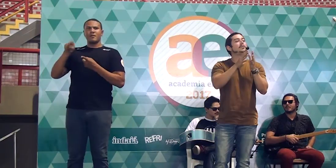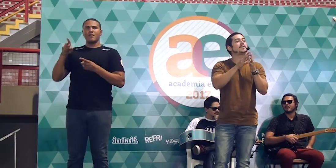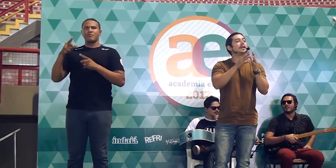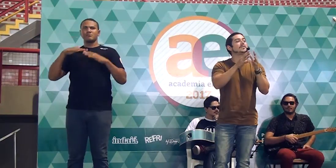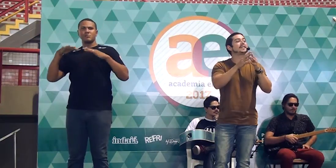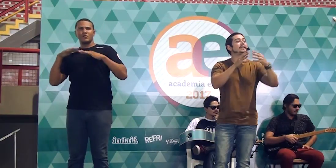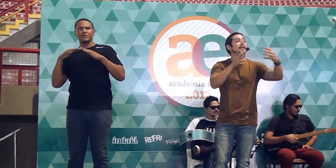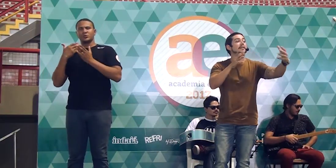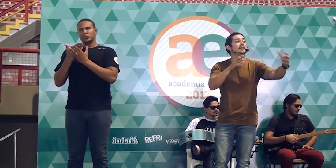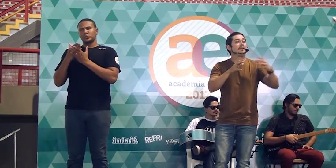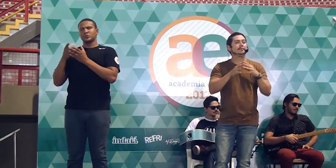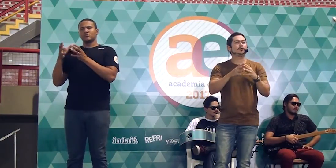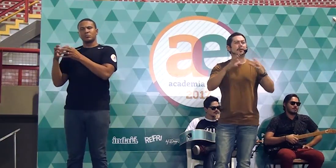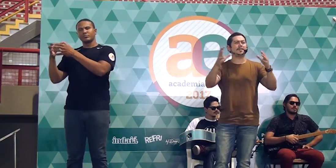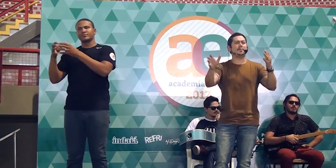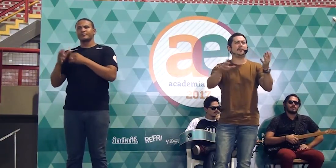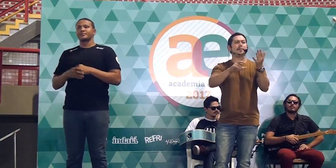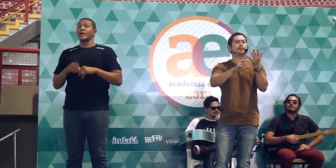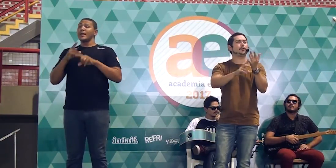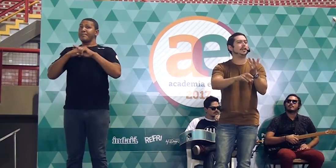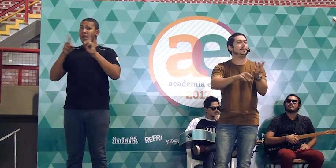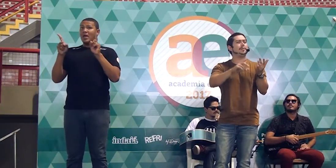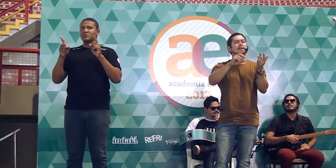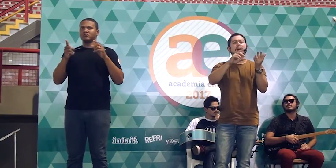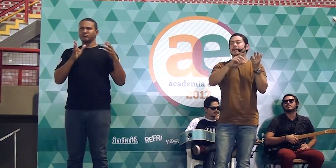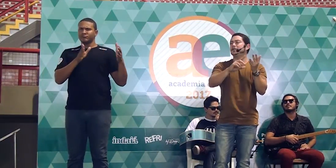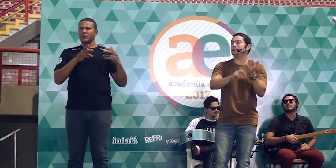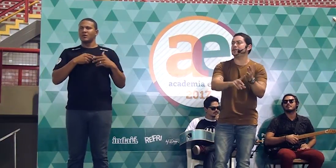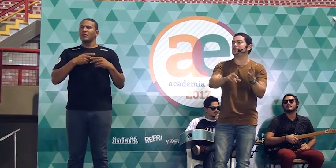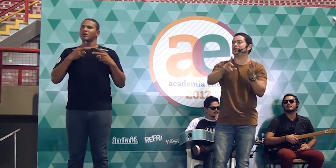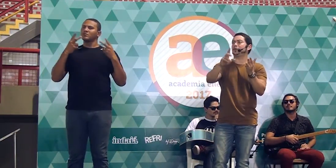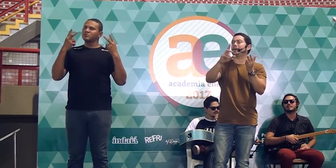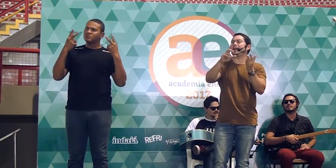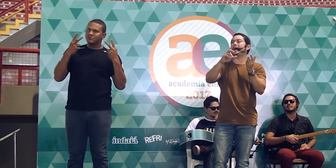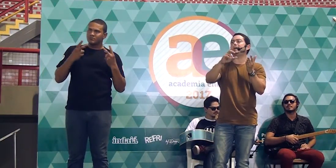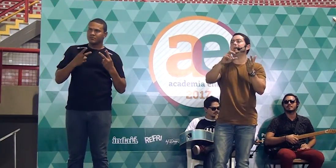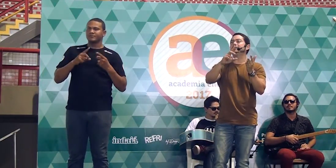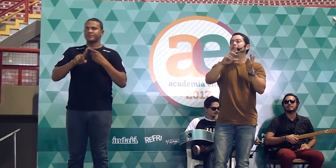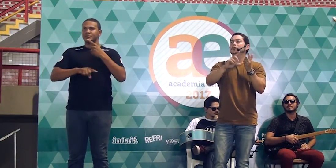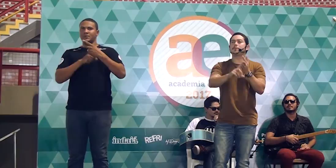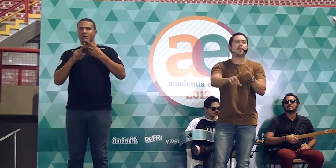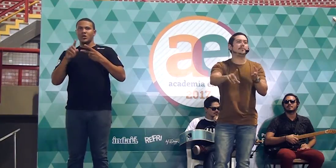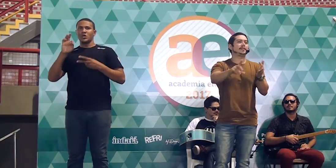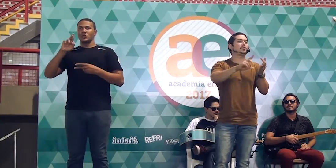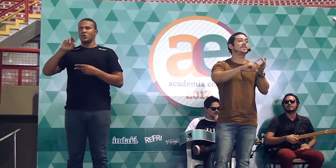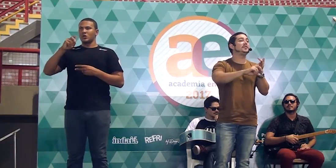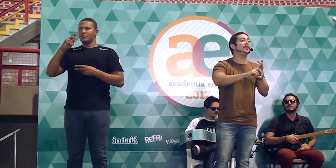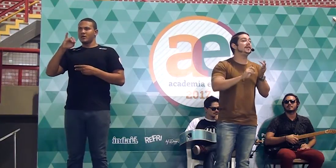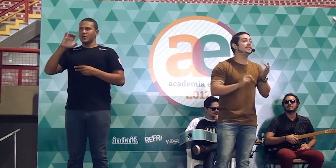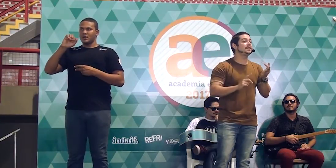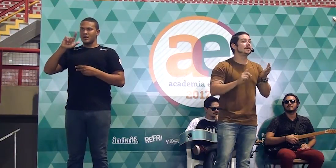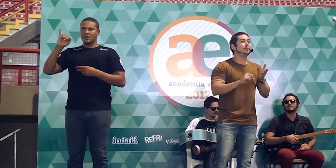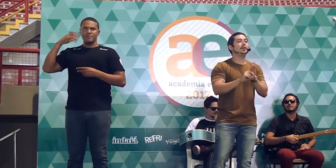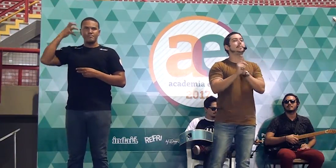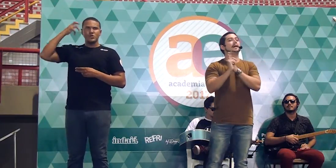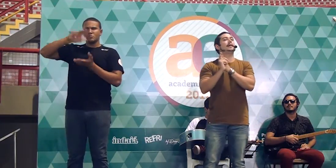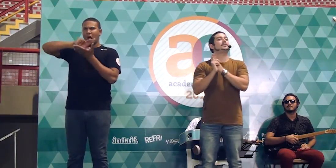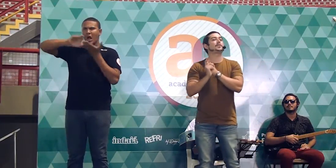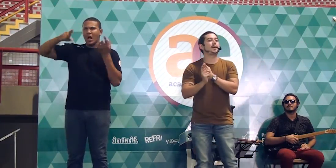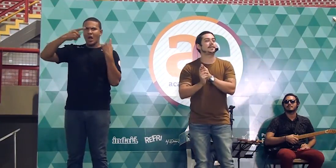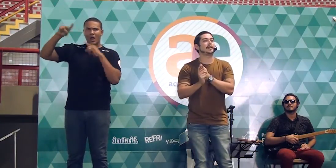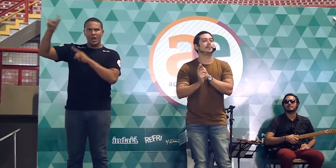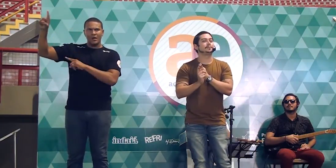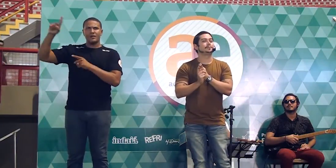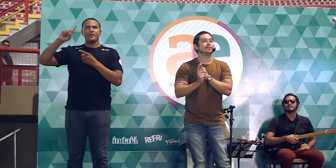Só que nos anos 70, todo esse movimento hippie, aqui no Brasil da Tropicália, os movimentos civis por